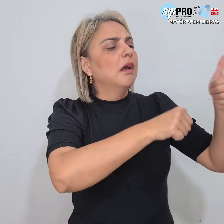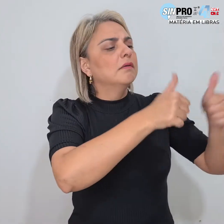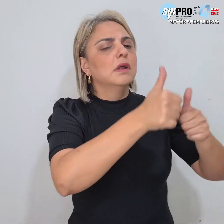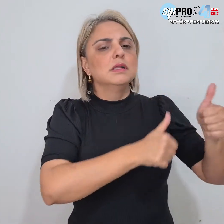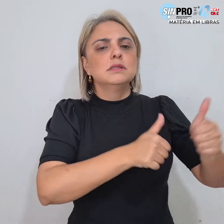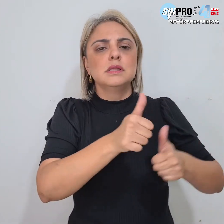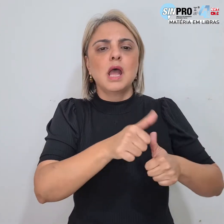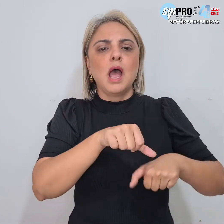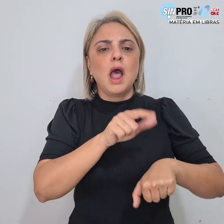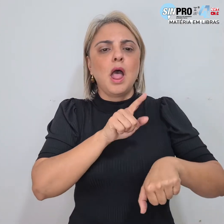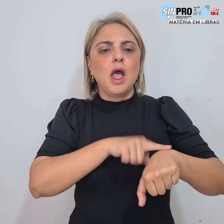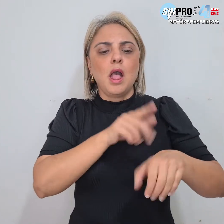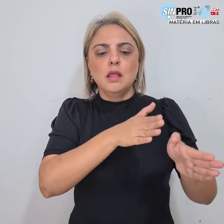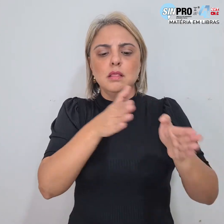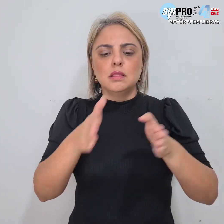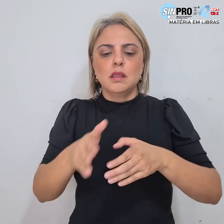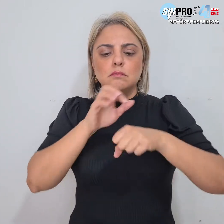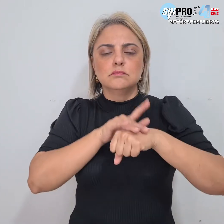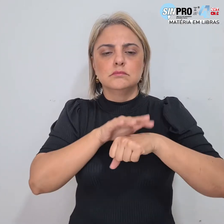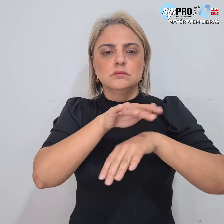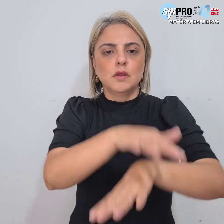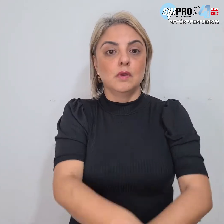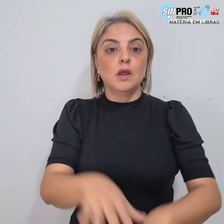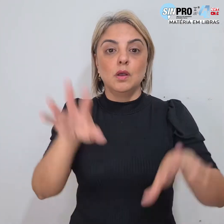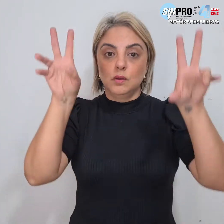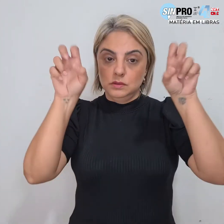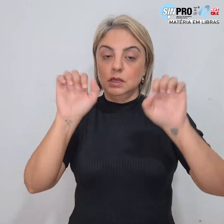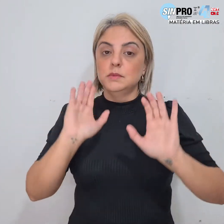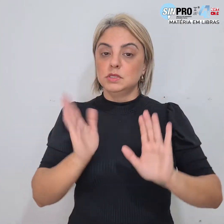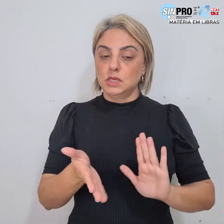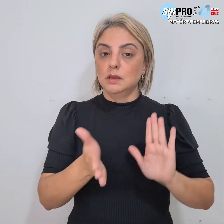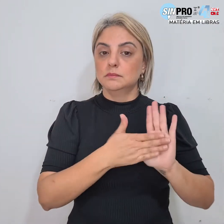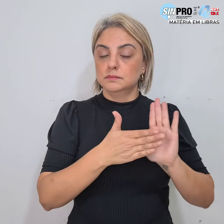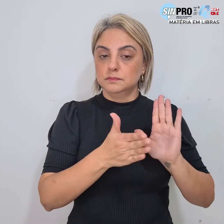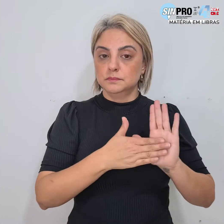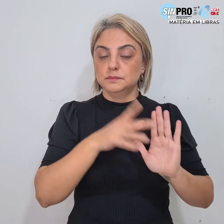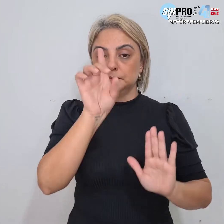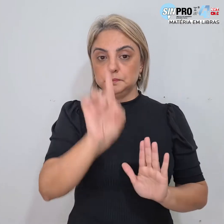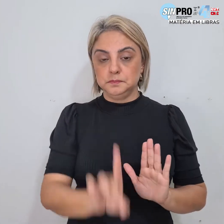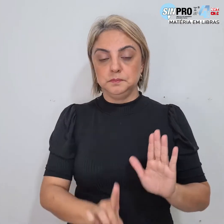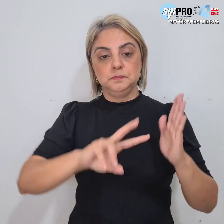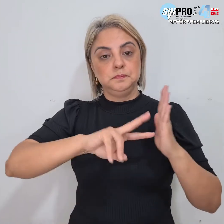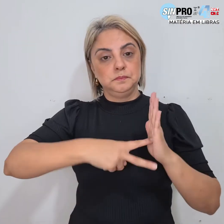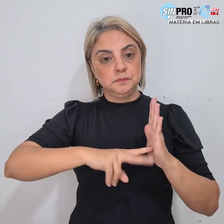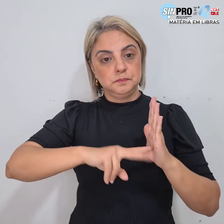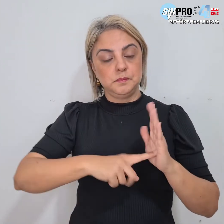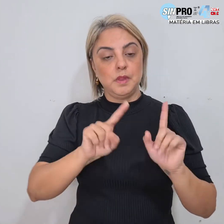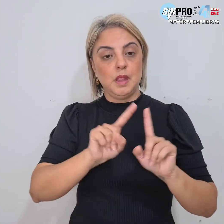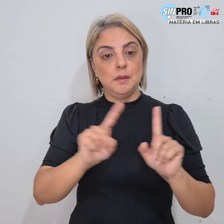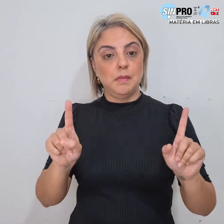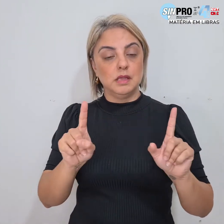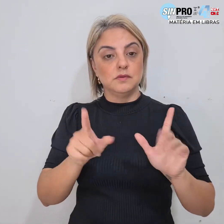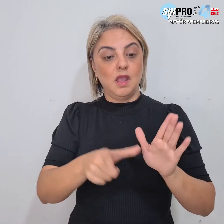avaliação em tempos de pandemia? O tema já estava proposto pela diretoria do sindicato, mas foi